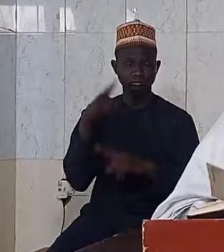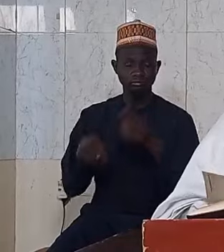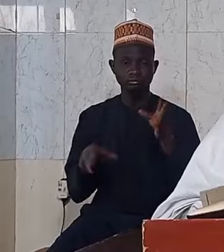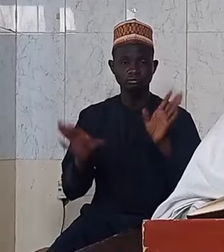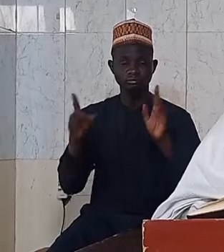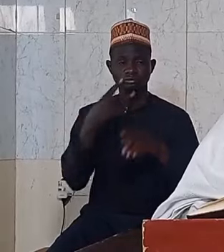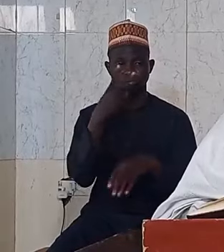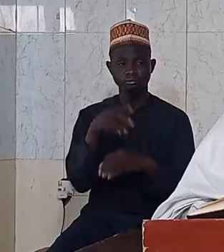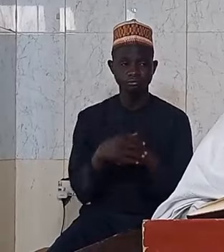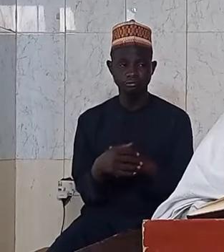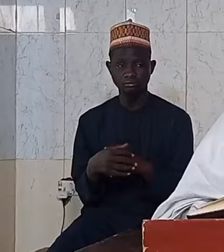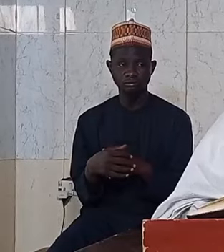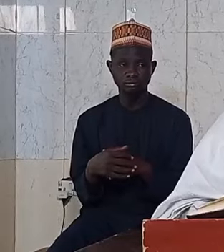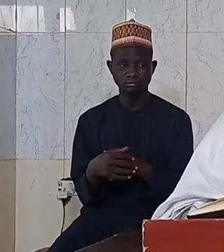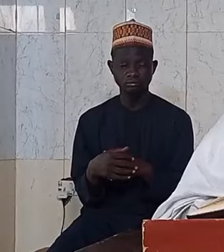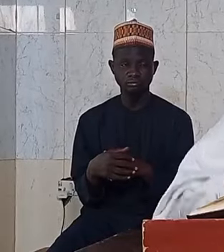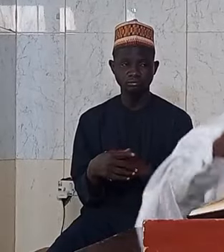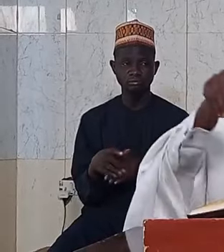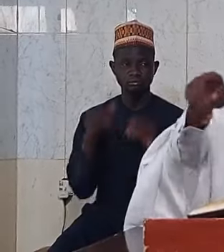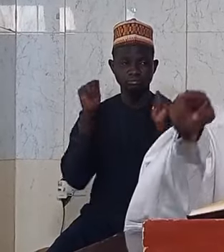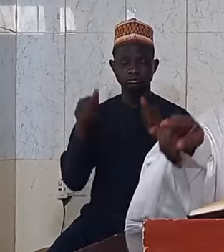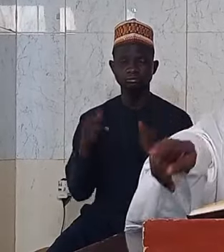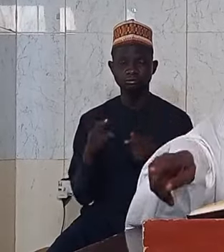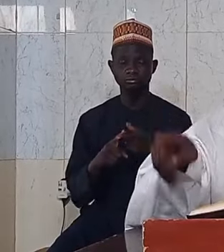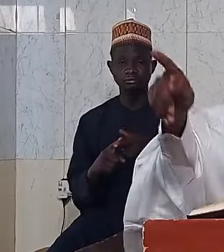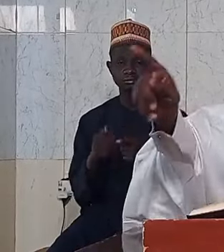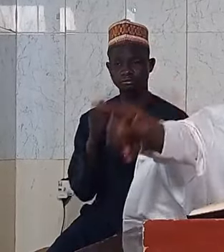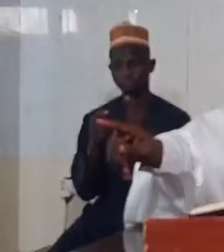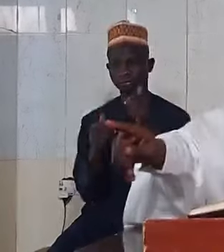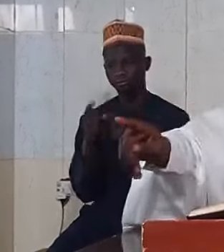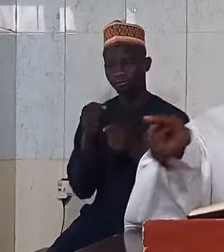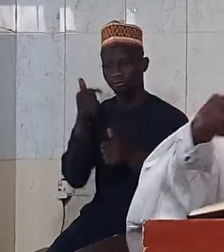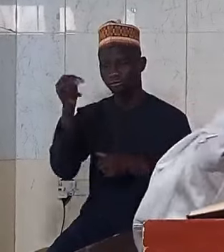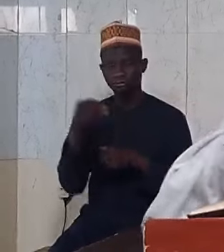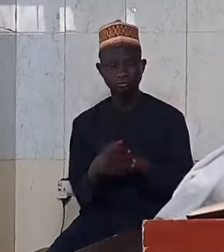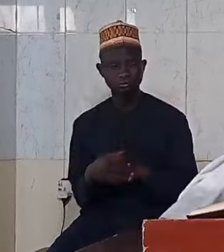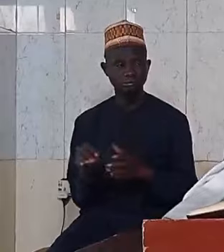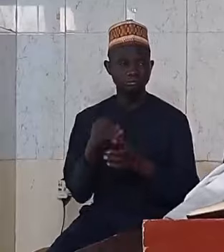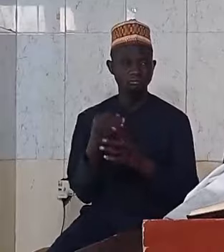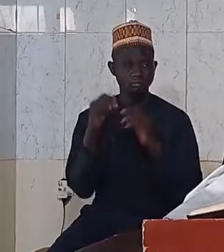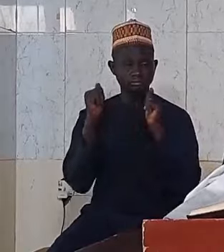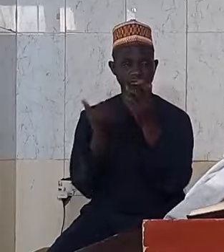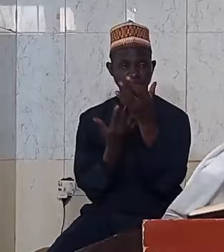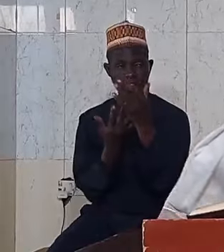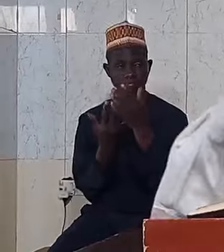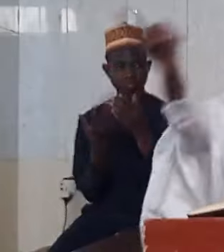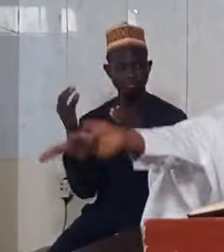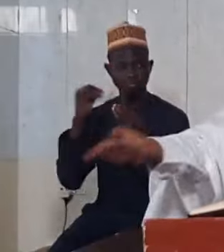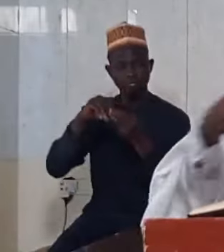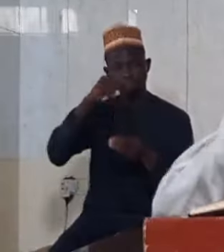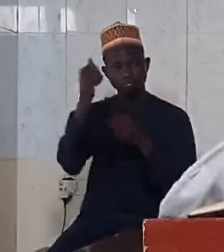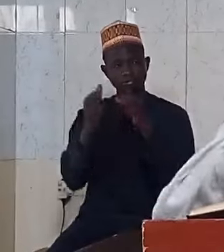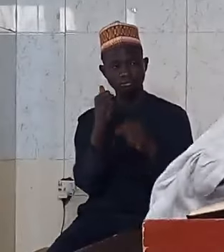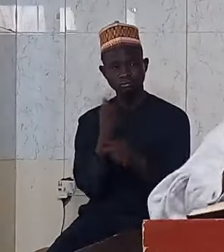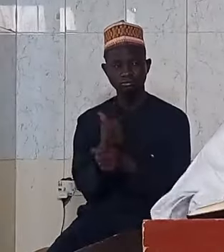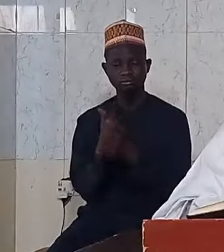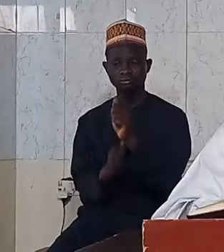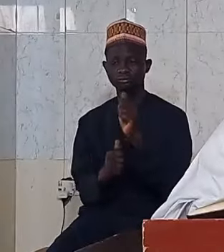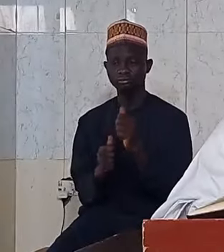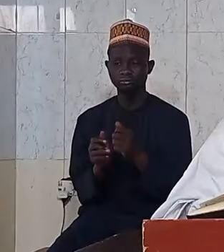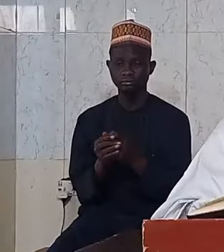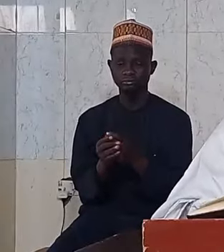dama ba dan Allah zaka tsaya kai wannan text din ka tura ko zaka tsaya kai ƙara wata shekarar kana bin wannan